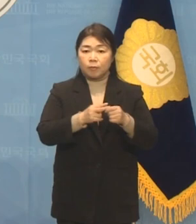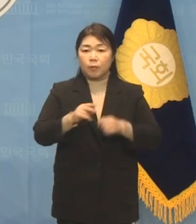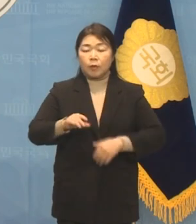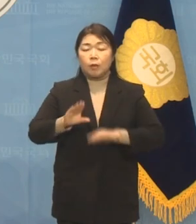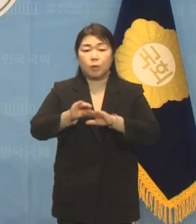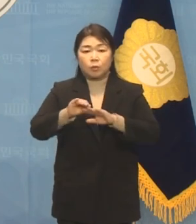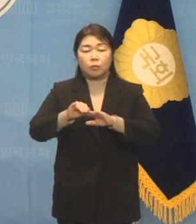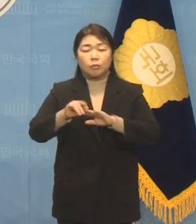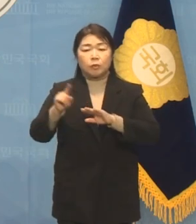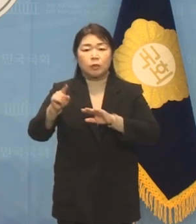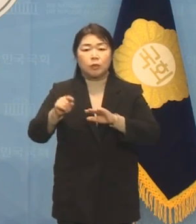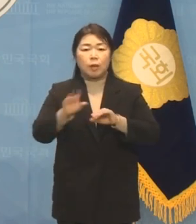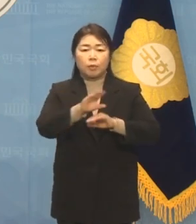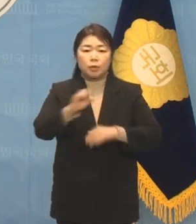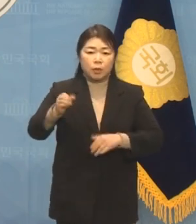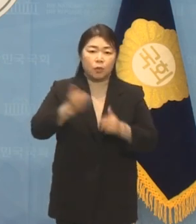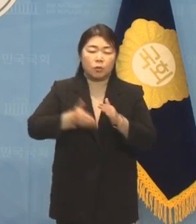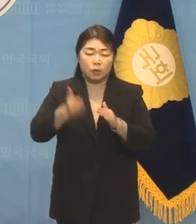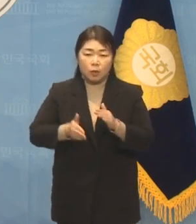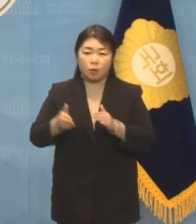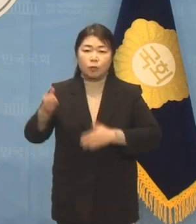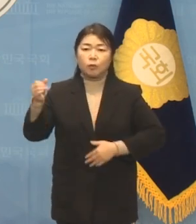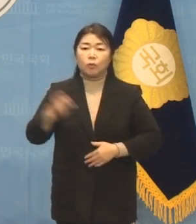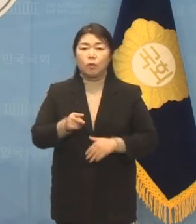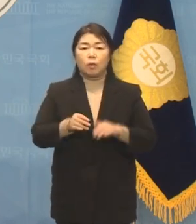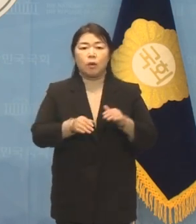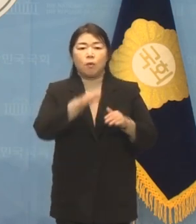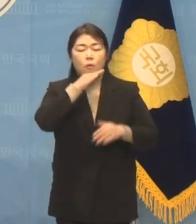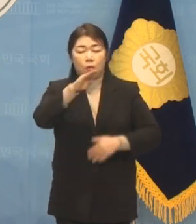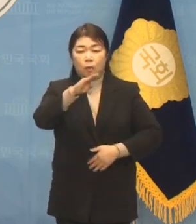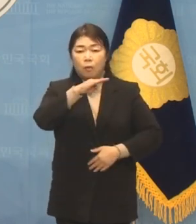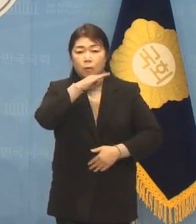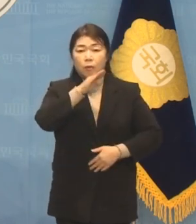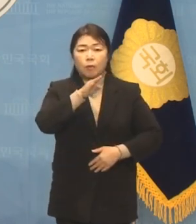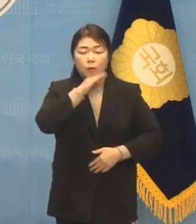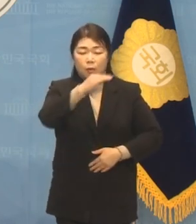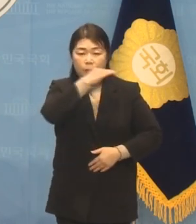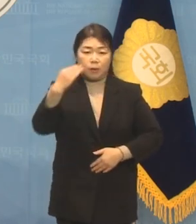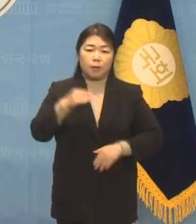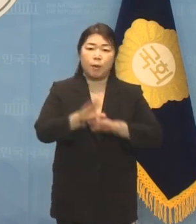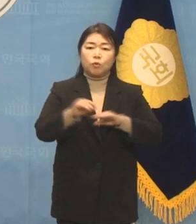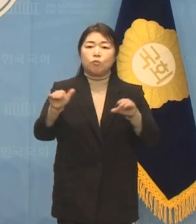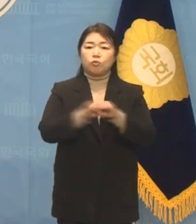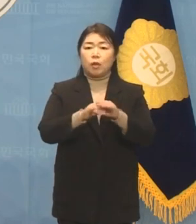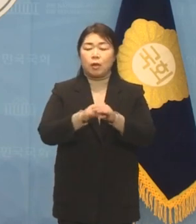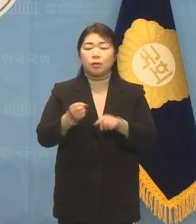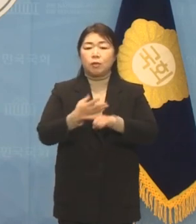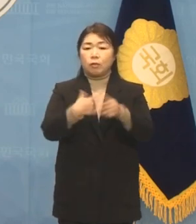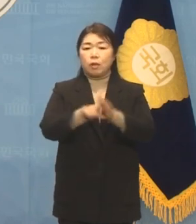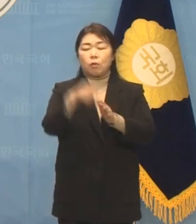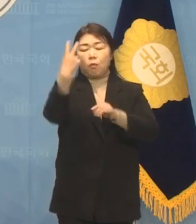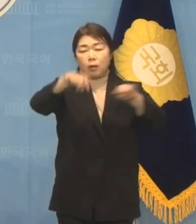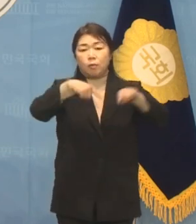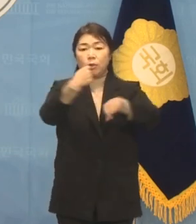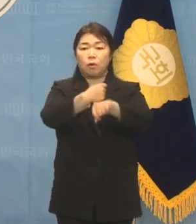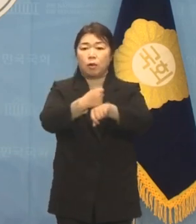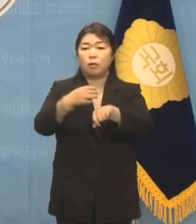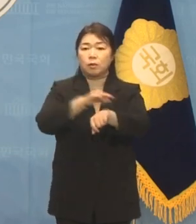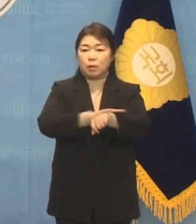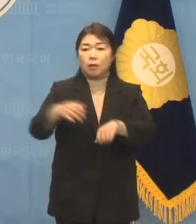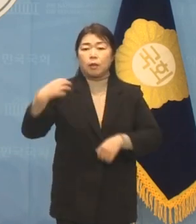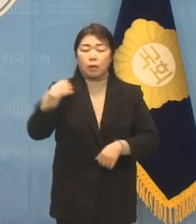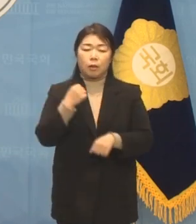방문진은 MBC의 공정성과 올바른 방송문화 정립을 위해 제대로 된 관리, 감독 역할을